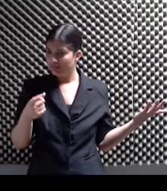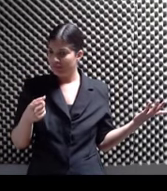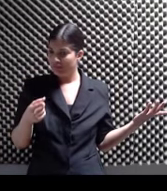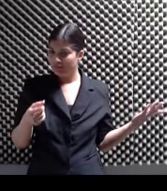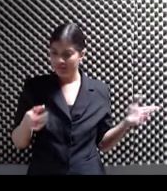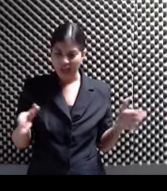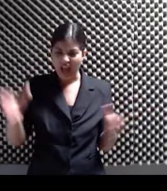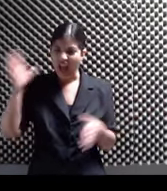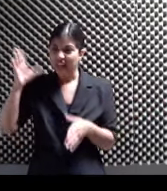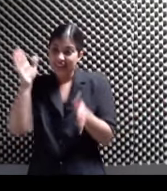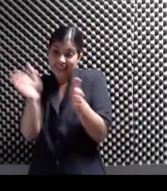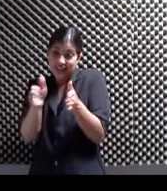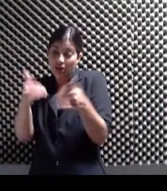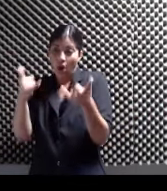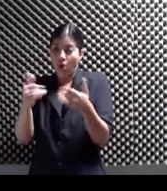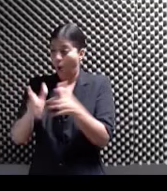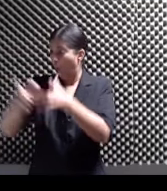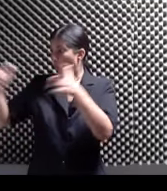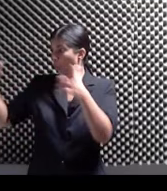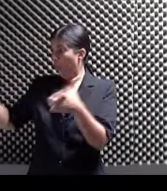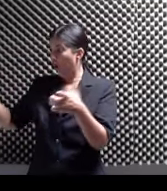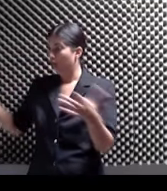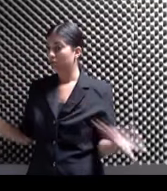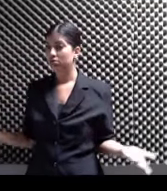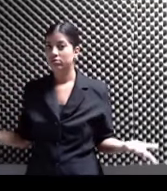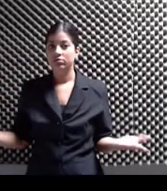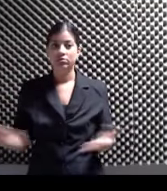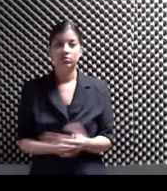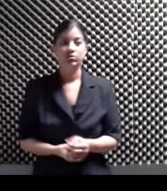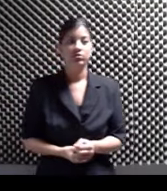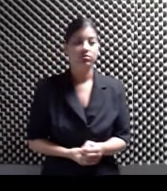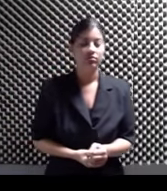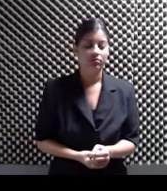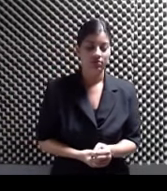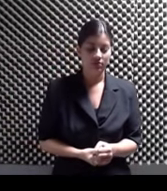grande. Esto en realidad es bien, bien grande. Entonces,